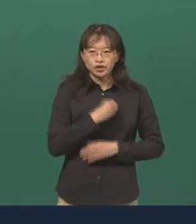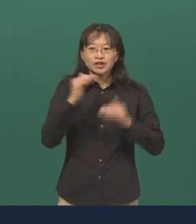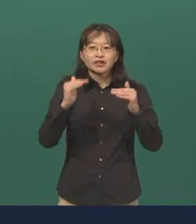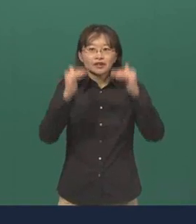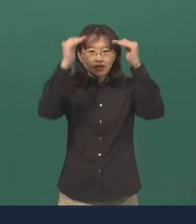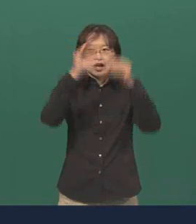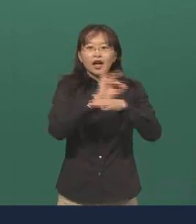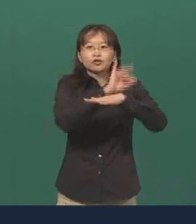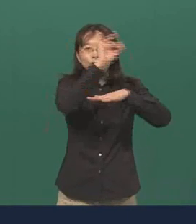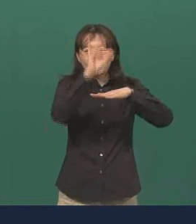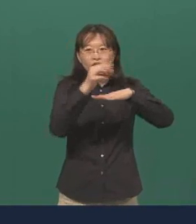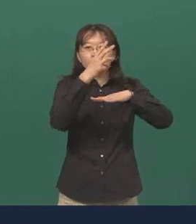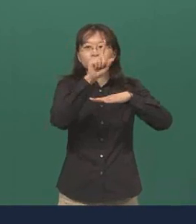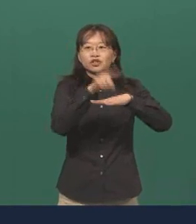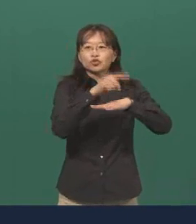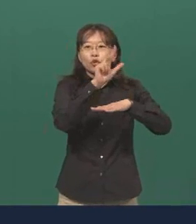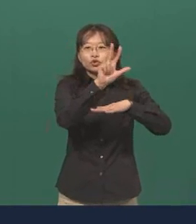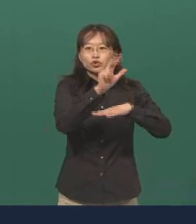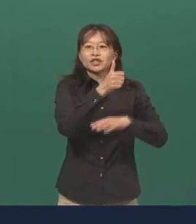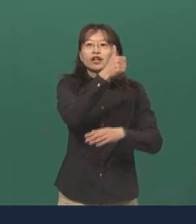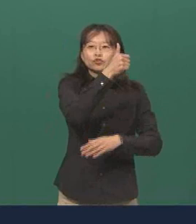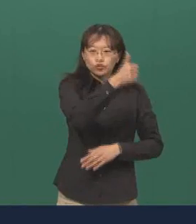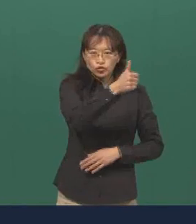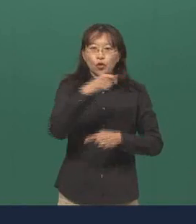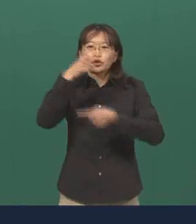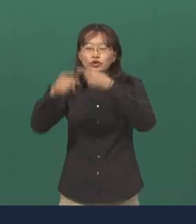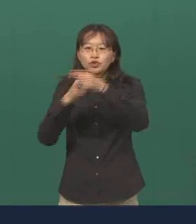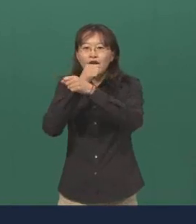研究員の高塚実さんと